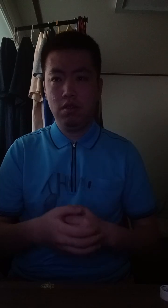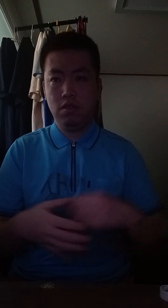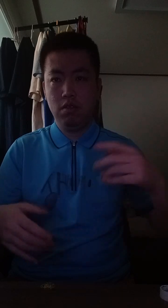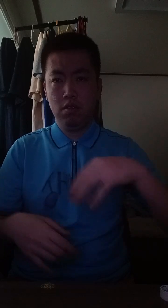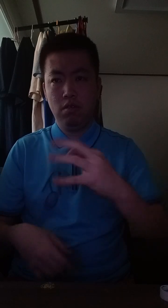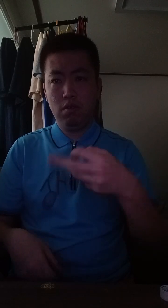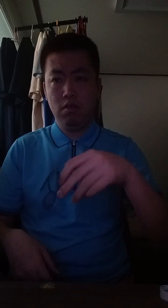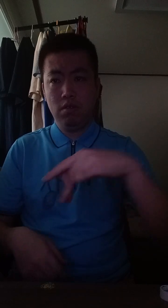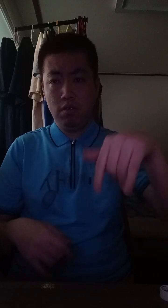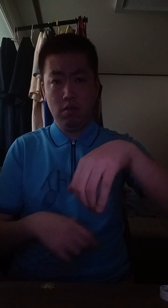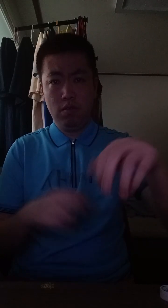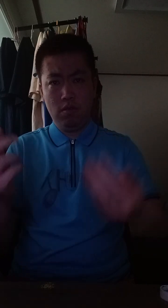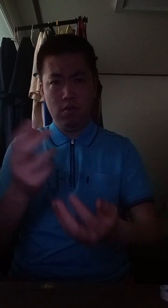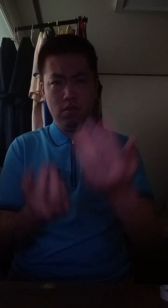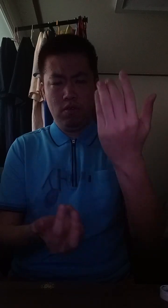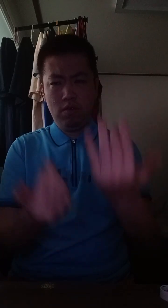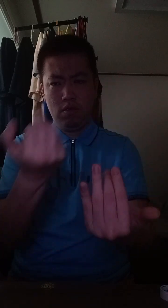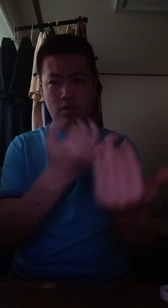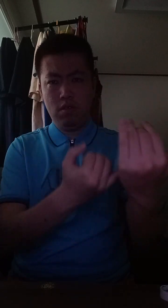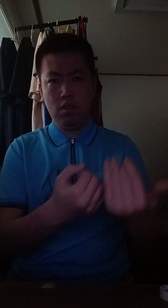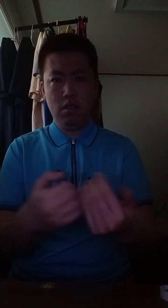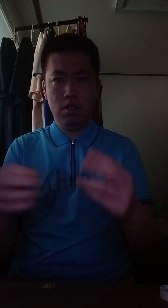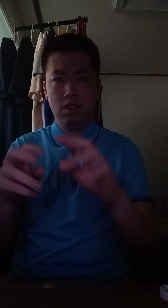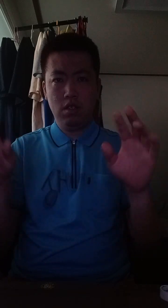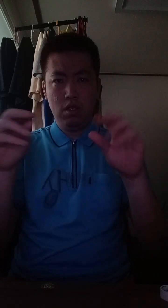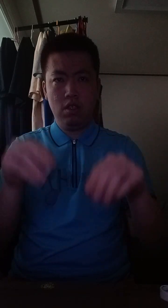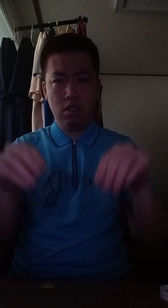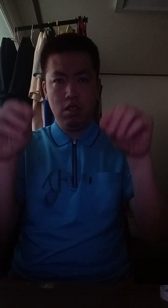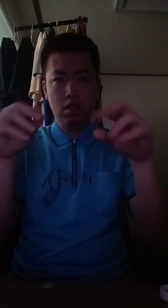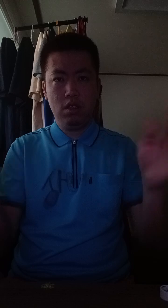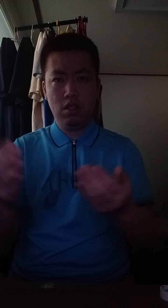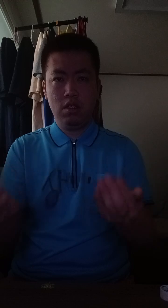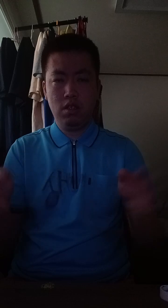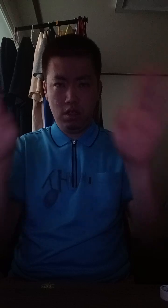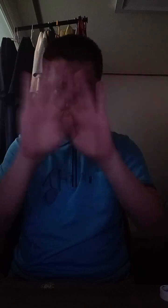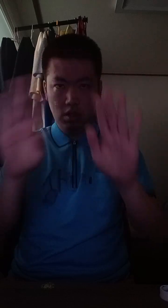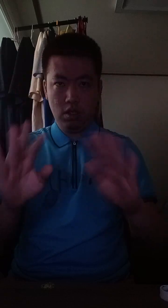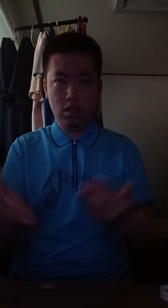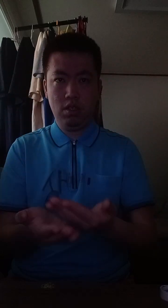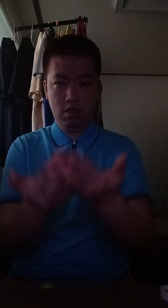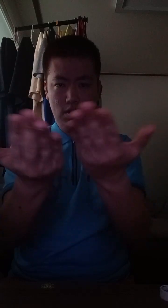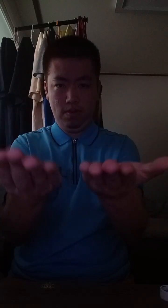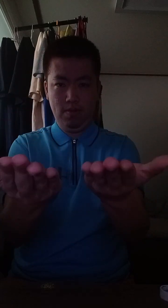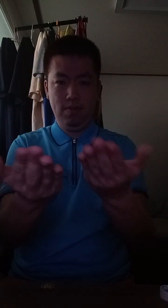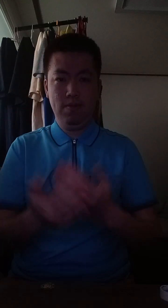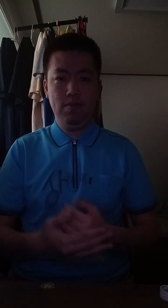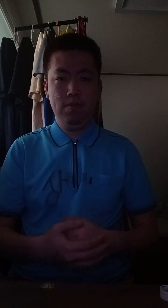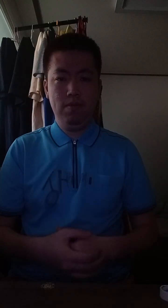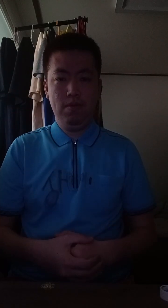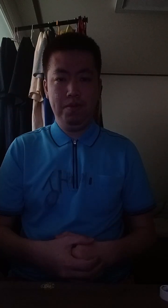경주에선 자동차 부품 공장에 큰 불이 나 3시간여 만에 꺼졌습니다. 밤사이 사건 사고 김소영 기자가 종합했습니다.